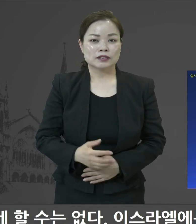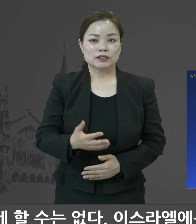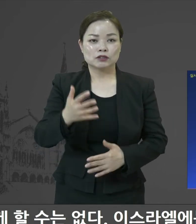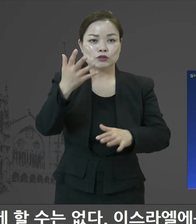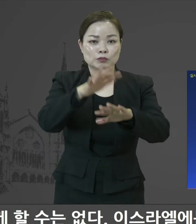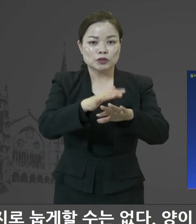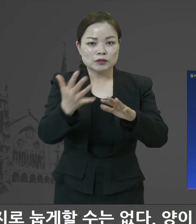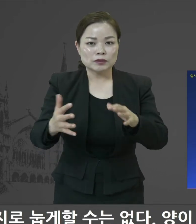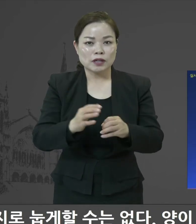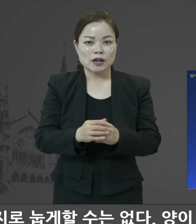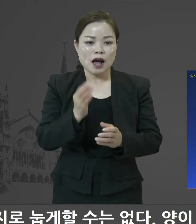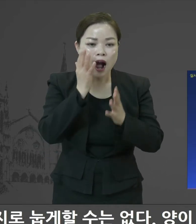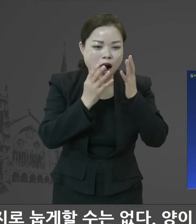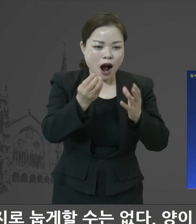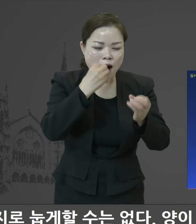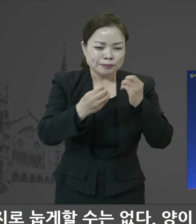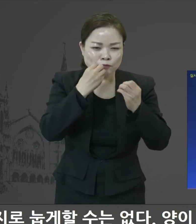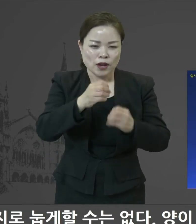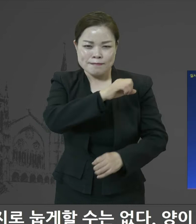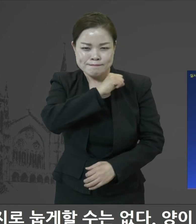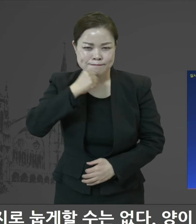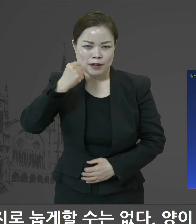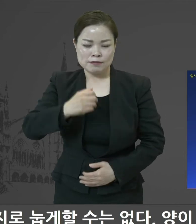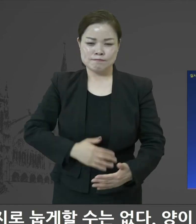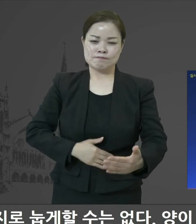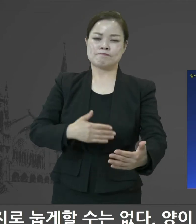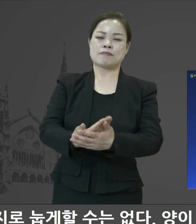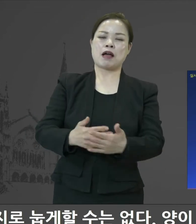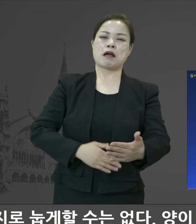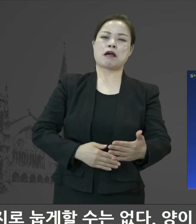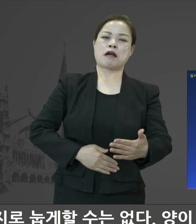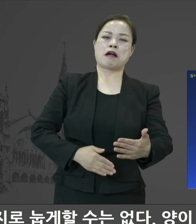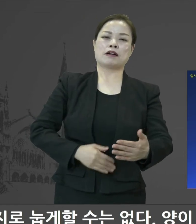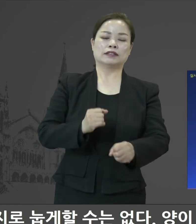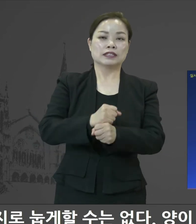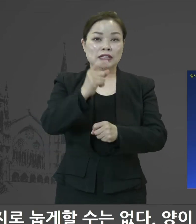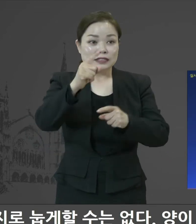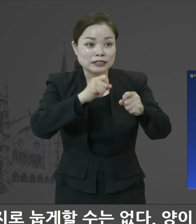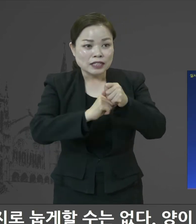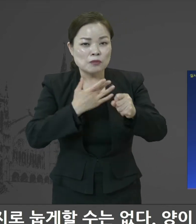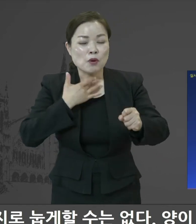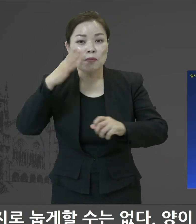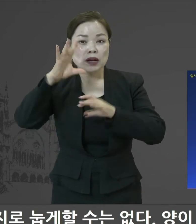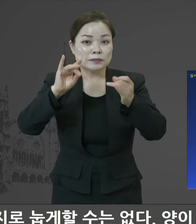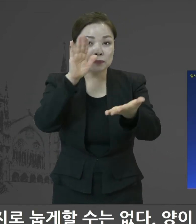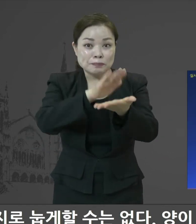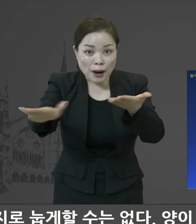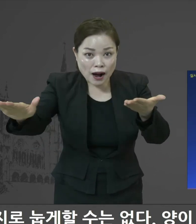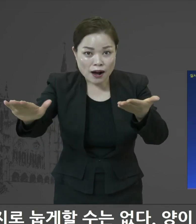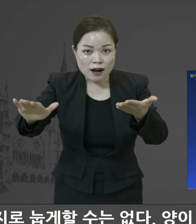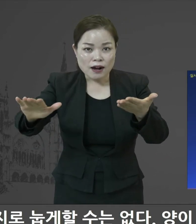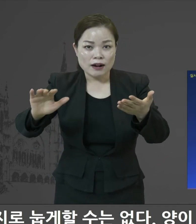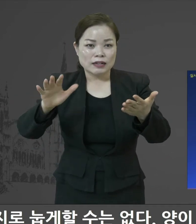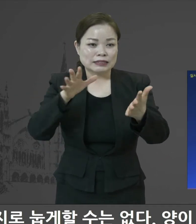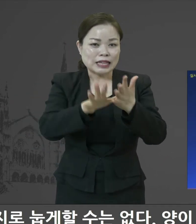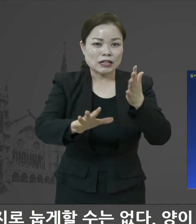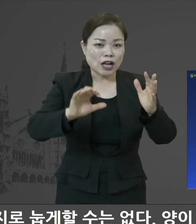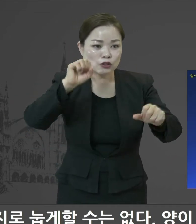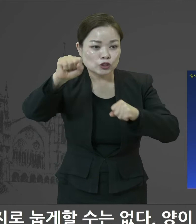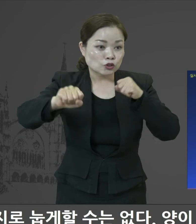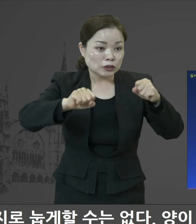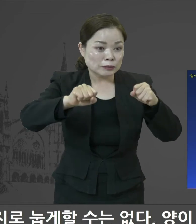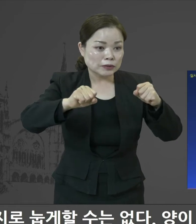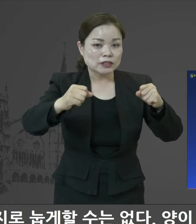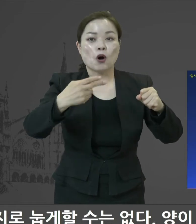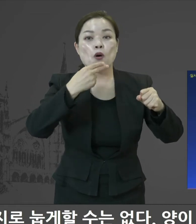때는 풀을 실컷 뜯어먹고 배가 불렀을 때, 목마름이 다 해갈되었을 때, 사나운 짐승들로부터